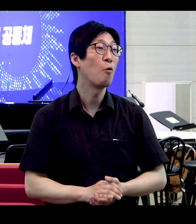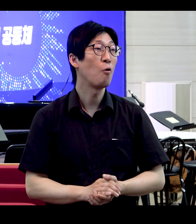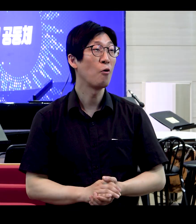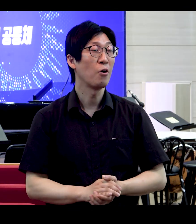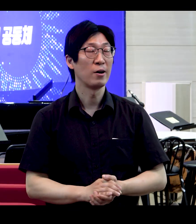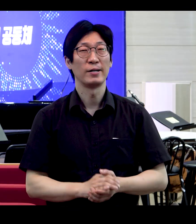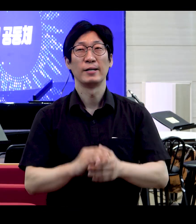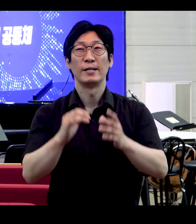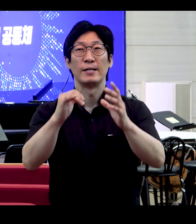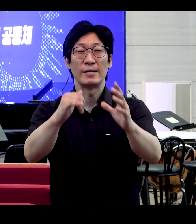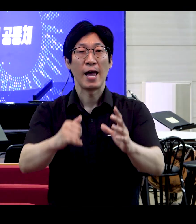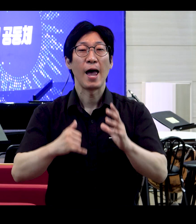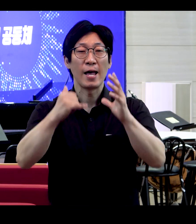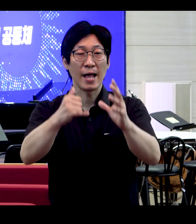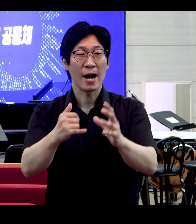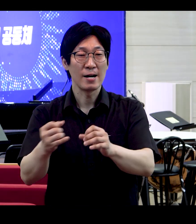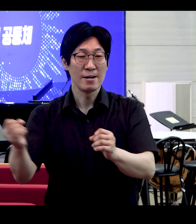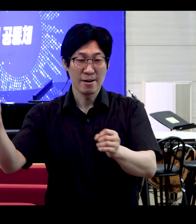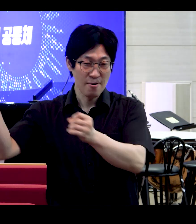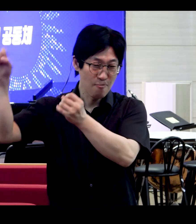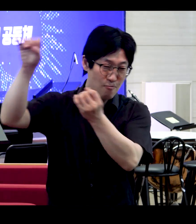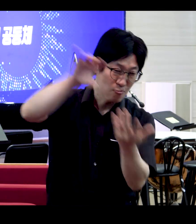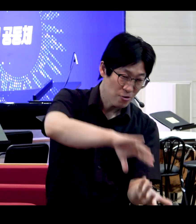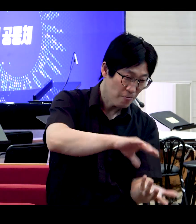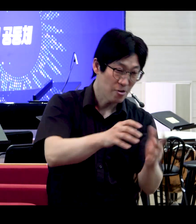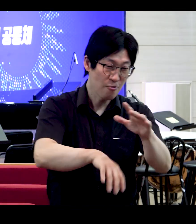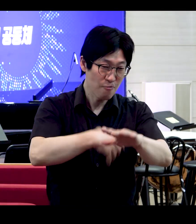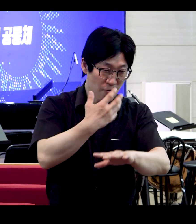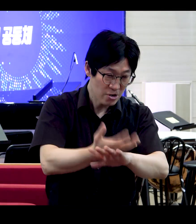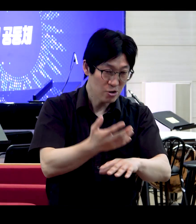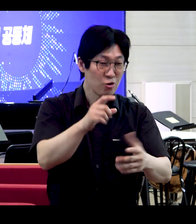덮는 엄청난 홍수가 있었다 하는 것이죠.